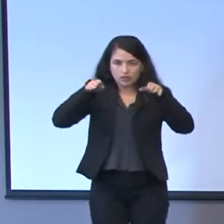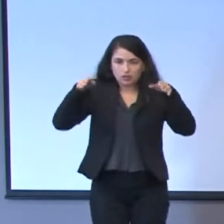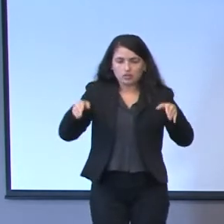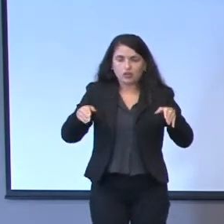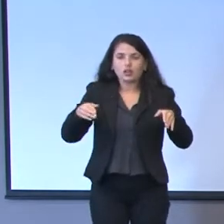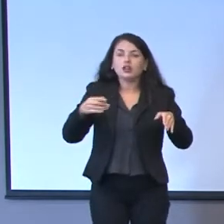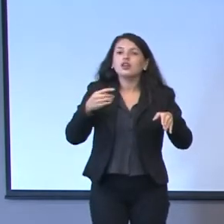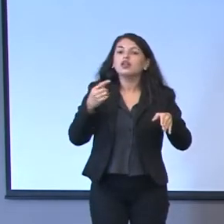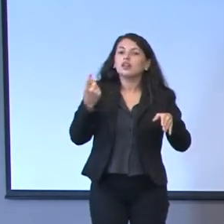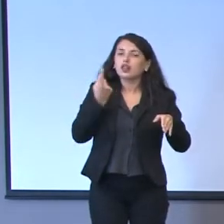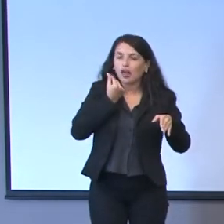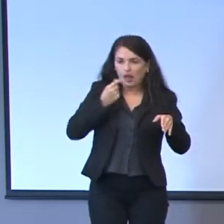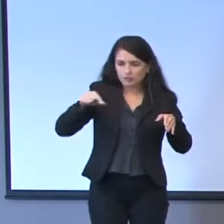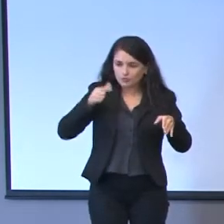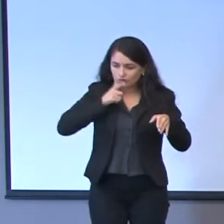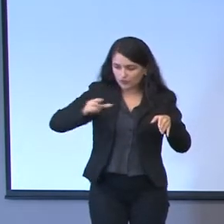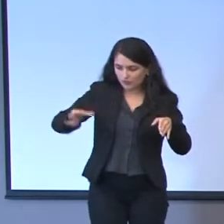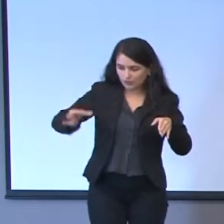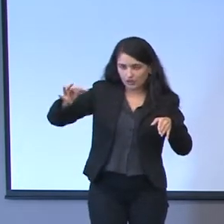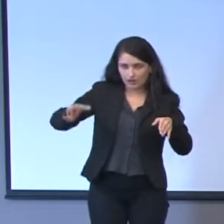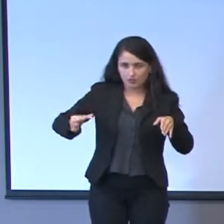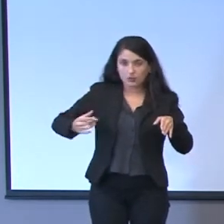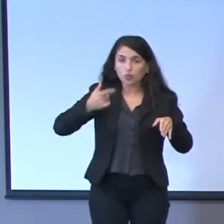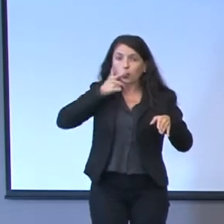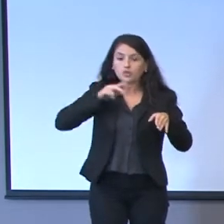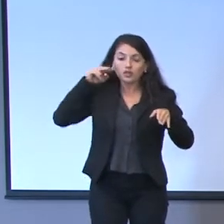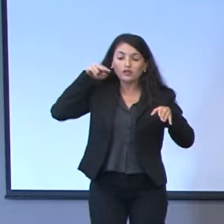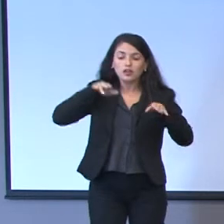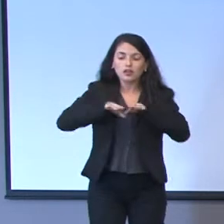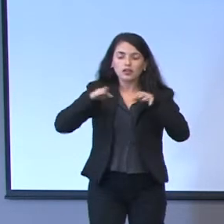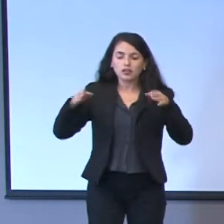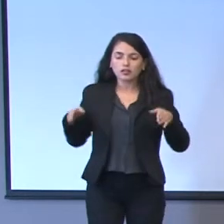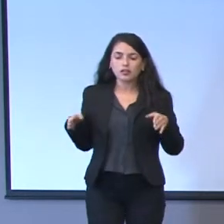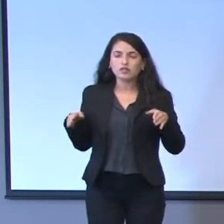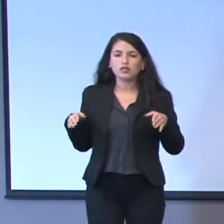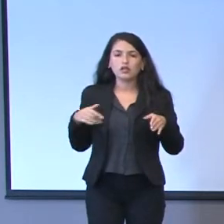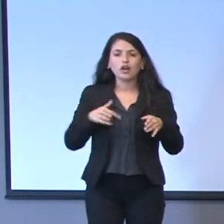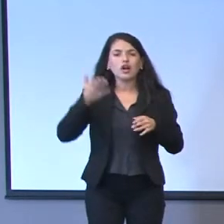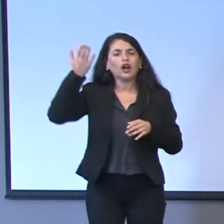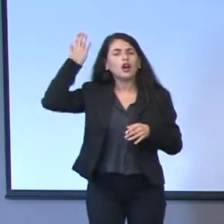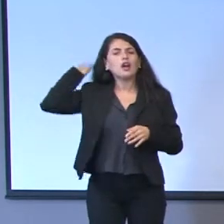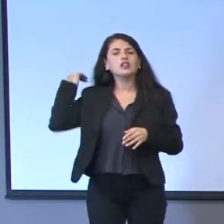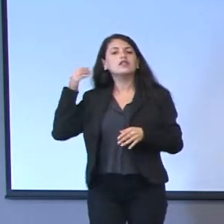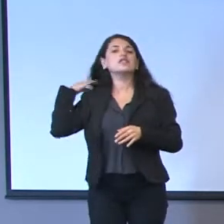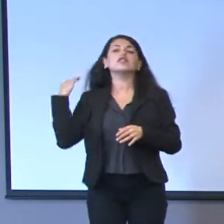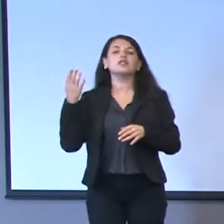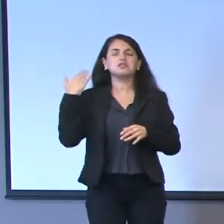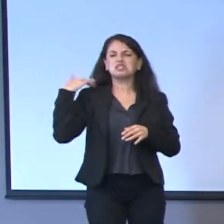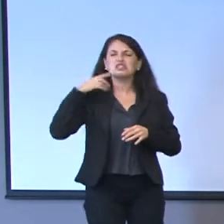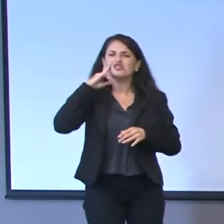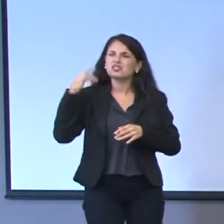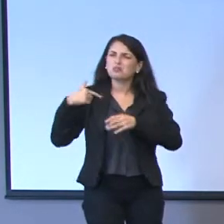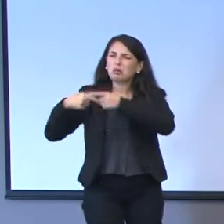um pouco mais alto. Esses dias, depois que eu conversei com a Flávia, eu perguntei para minha mãe como é que a gente tinha pago a mesa. Porque era uma